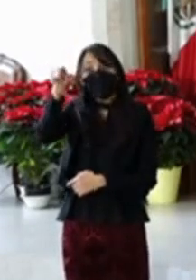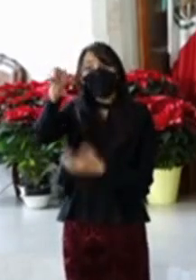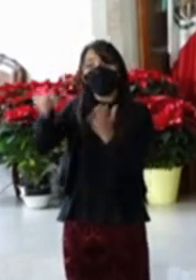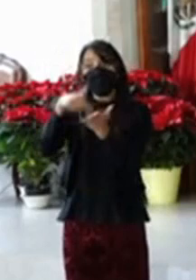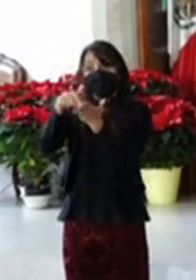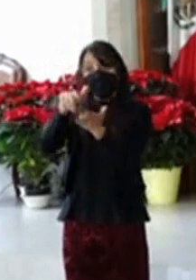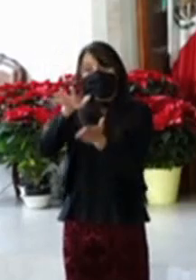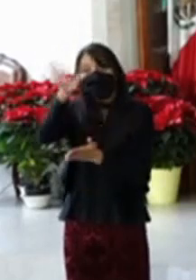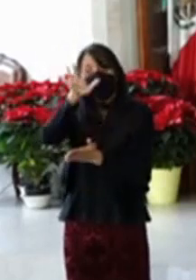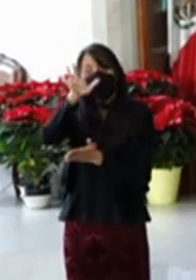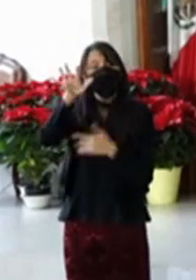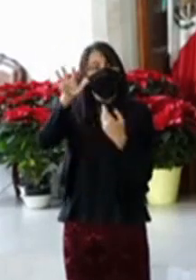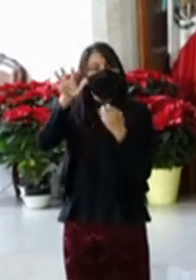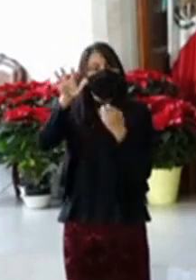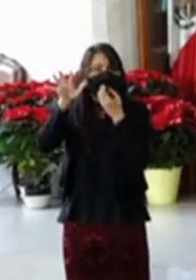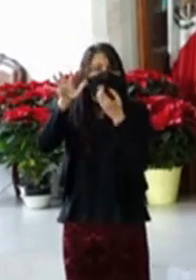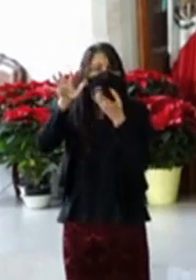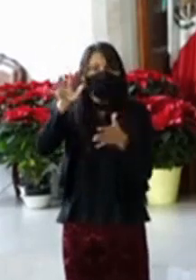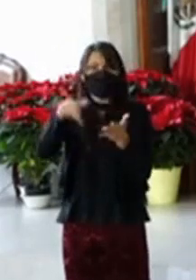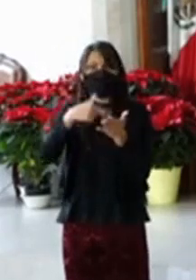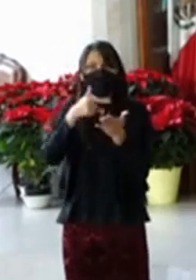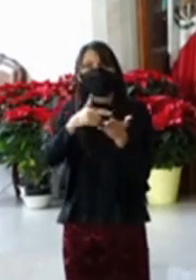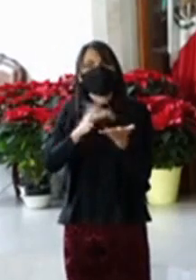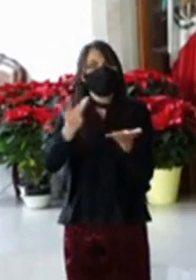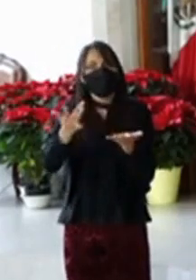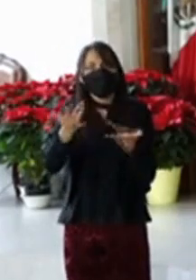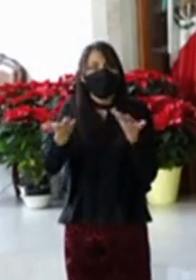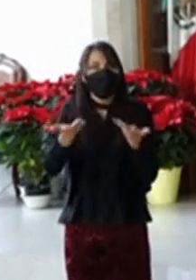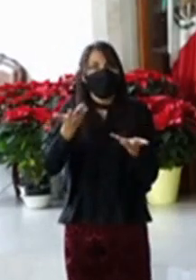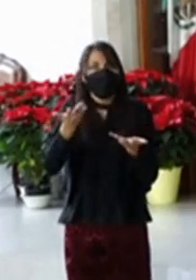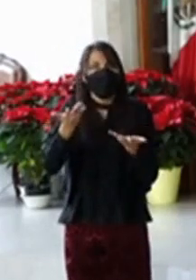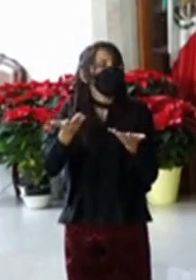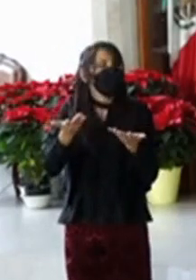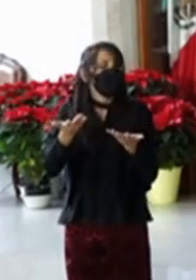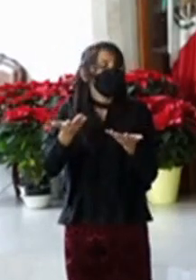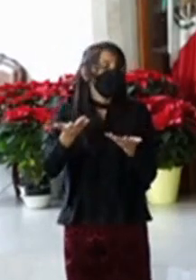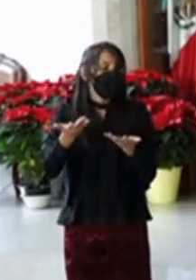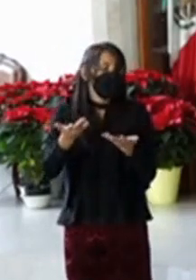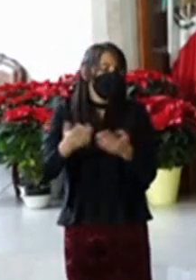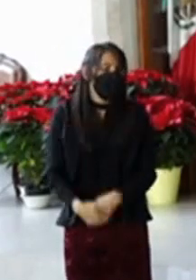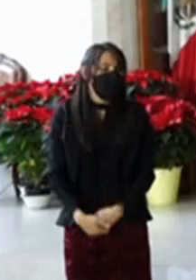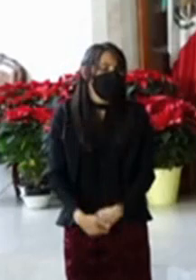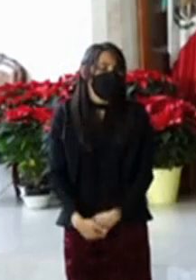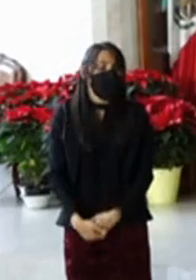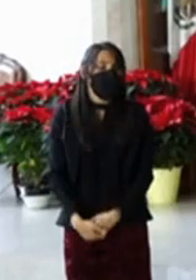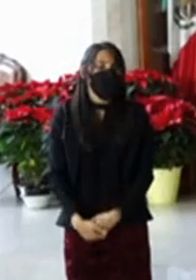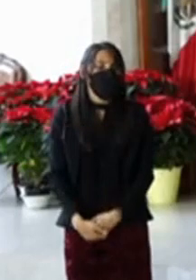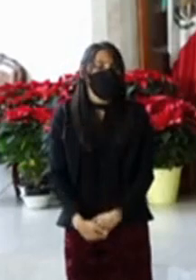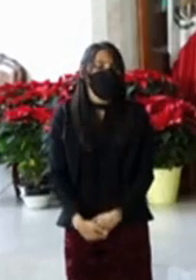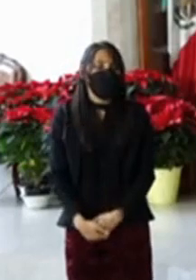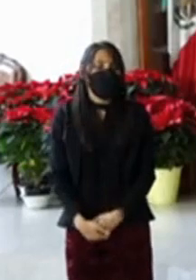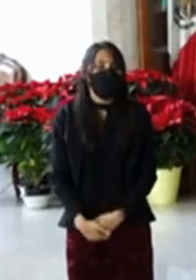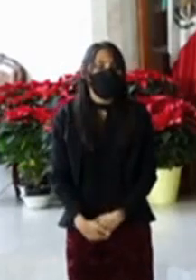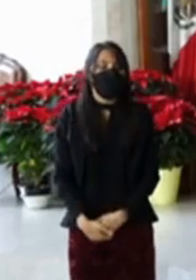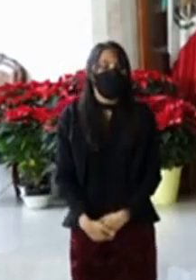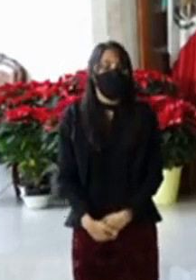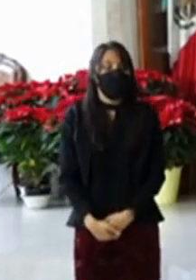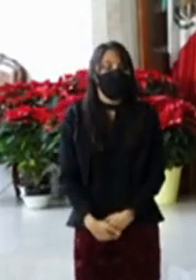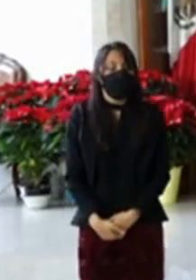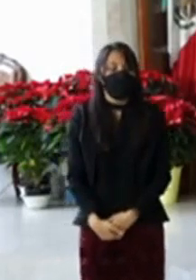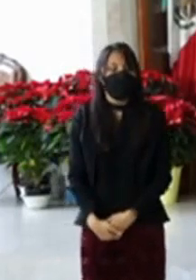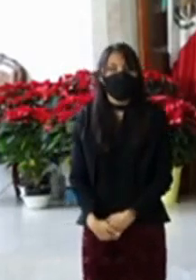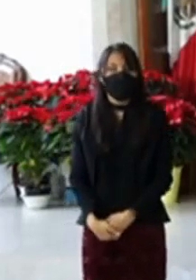muy apetecido por las naciones que estaban más allá de los